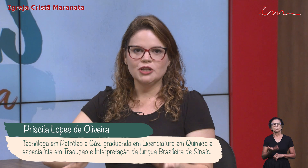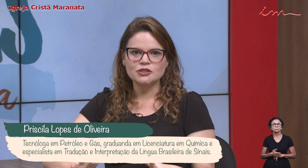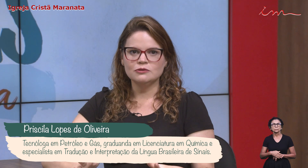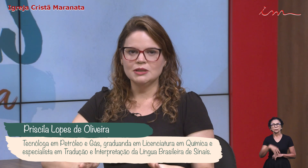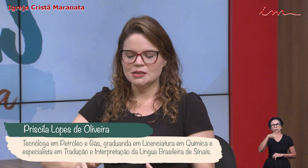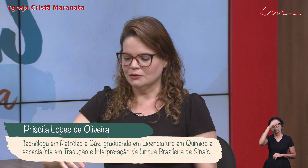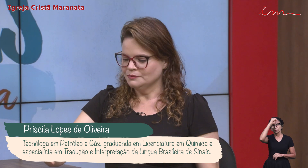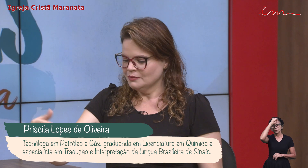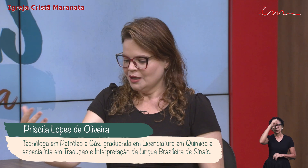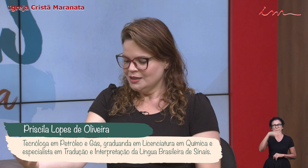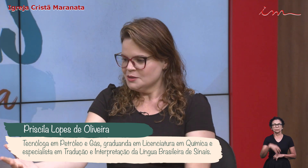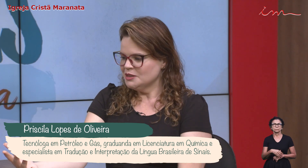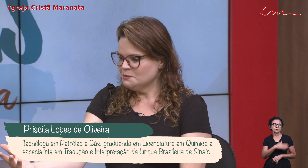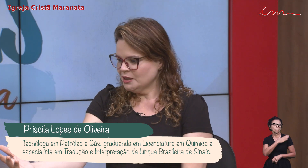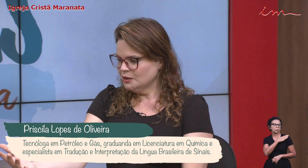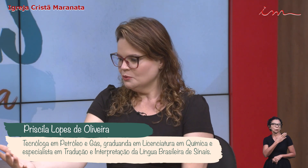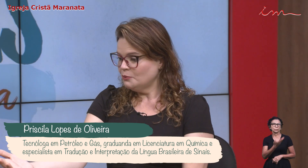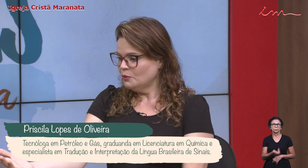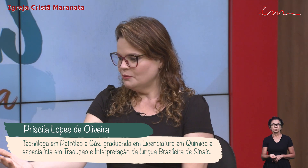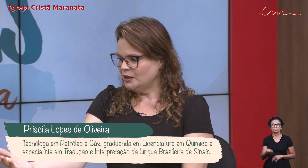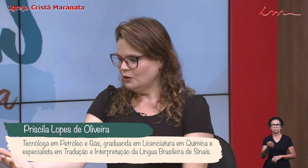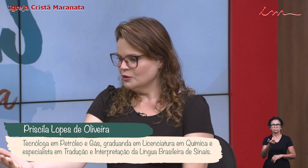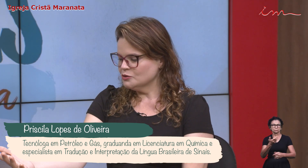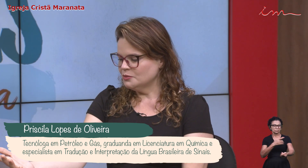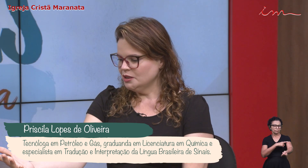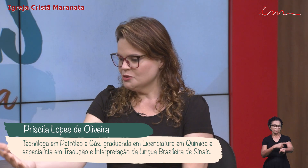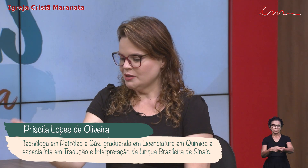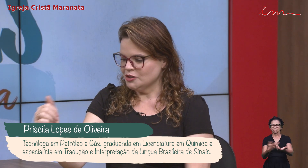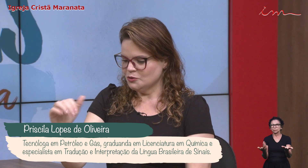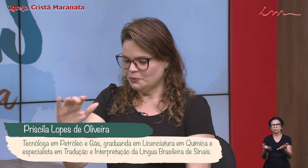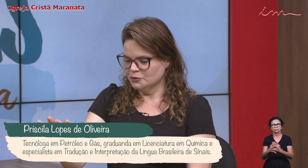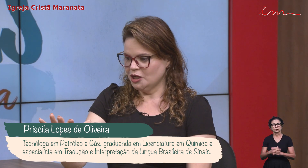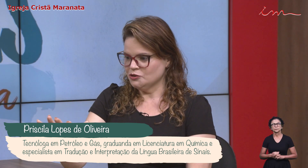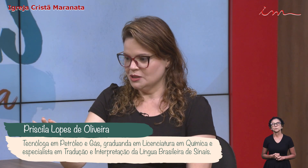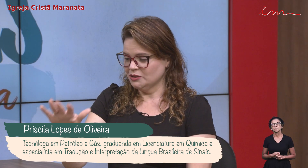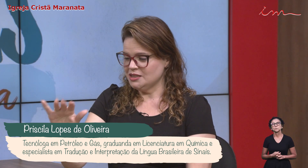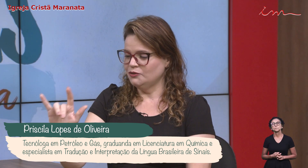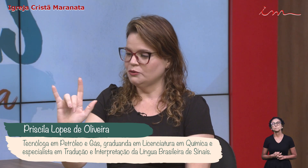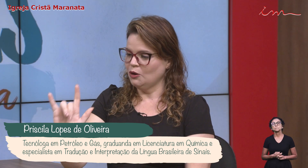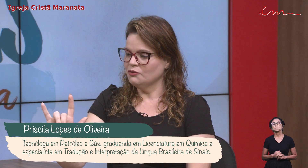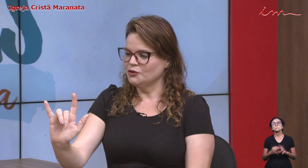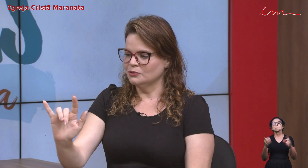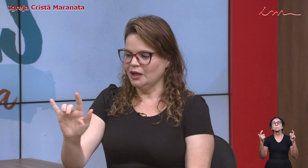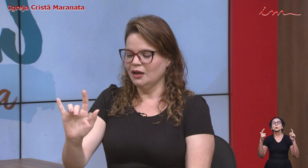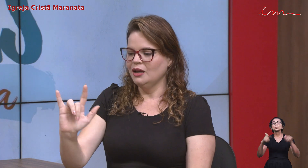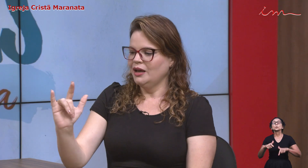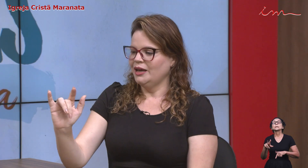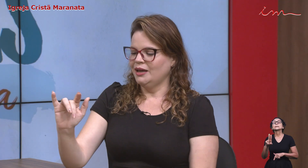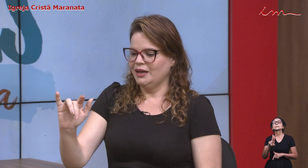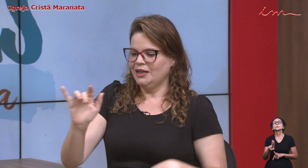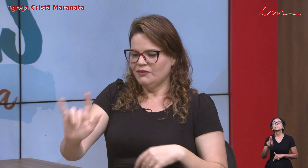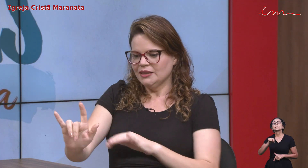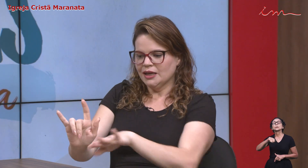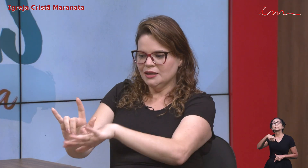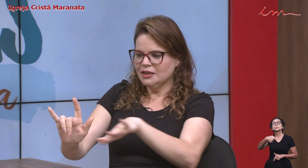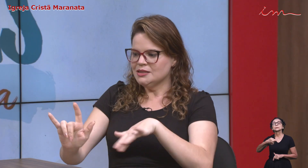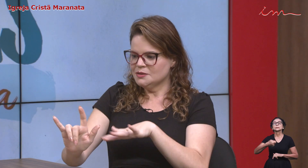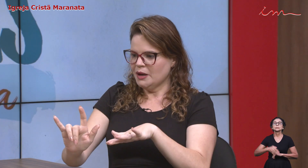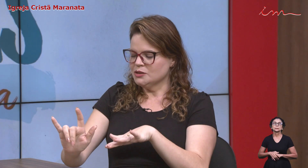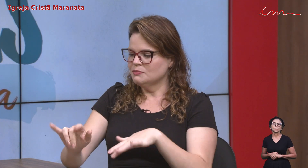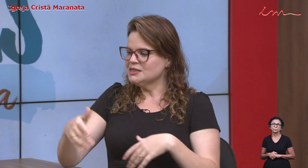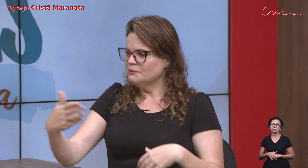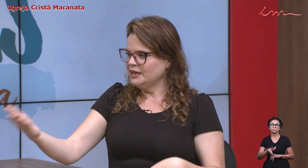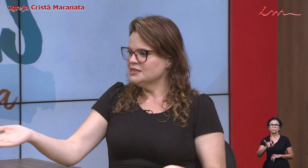o ponto de articulação. Explicando um pouco melhor sobre isso, Nath, o ponto de articulação, né, você falou da I love you, né? Ele vai estar aqui